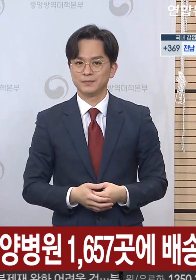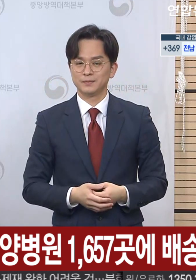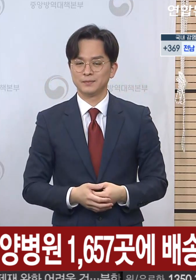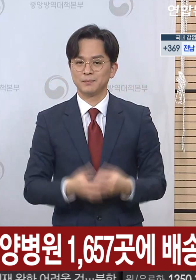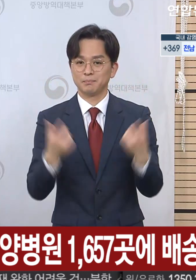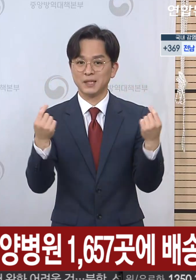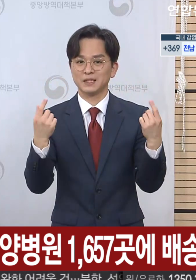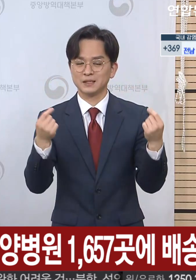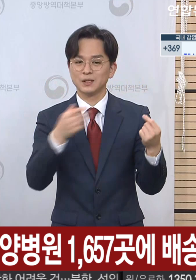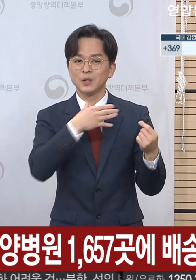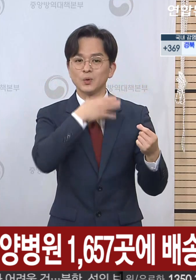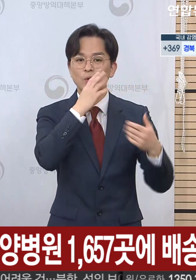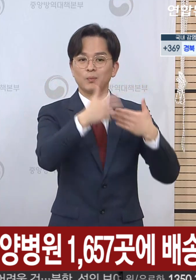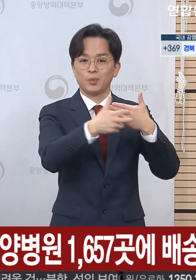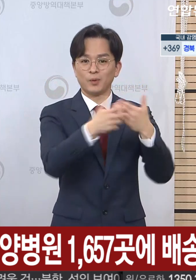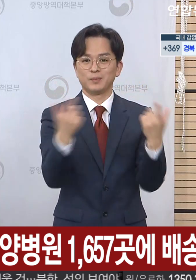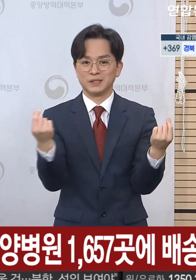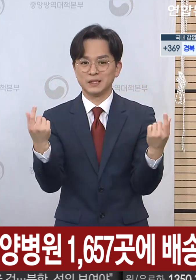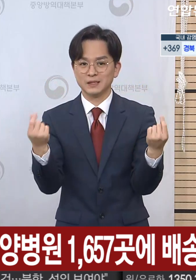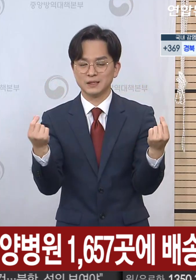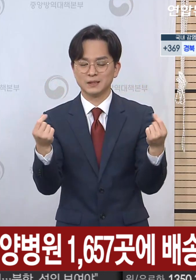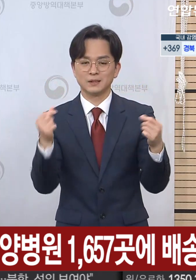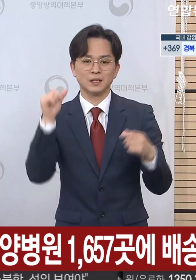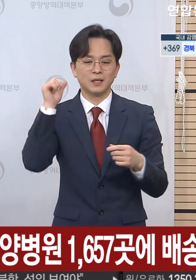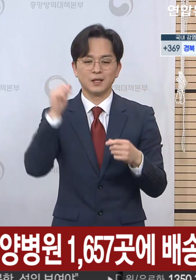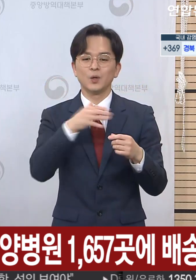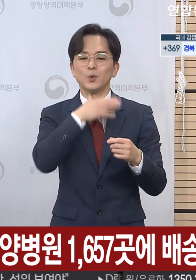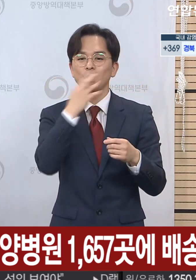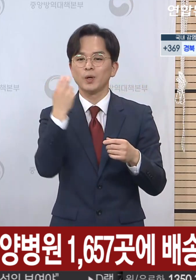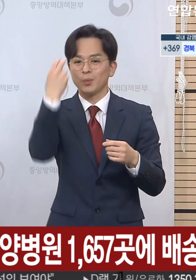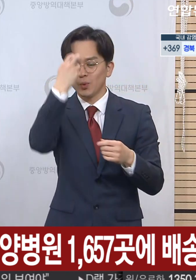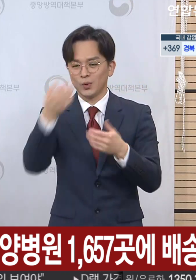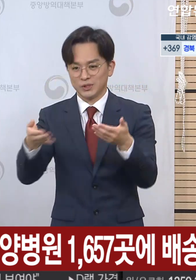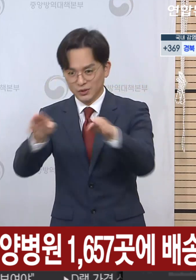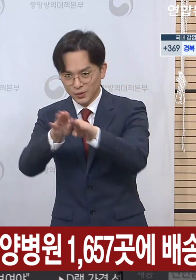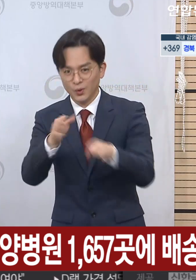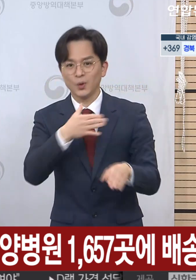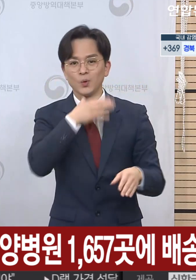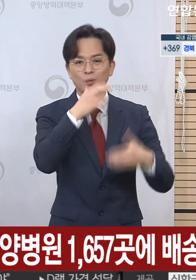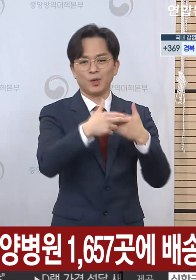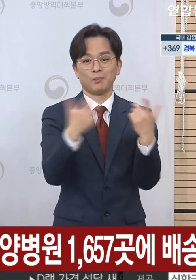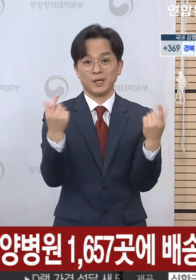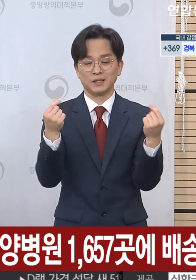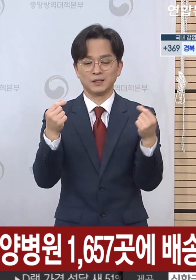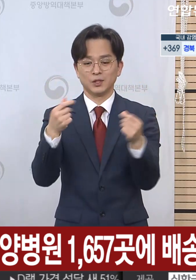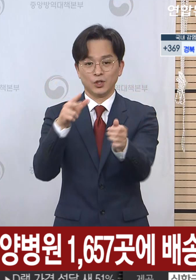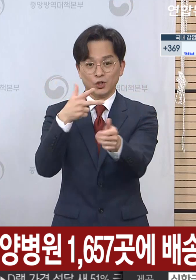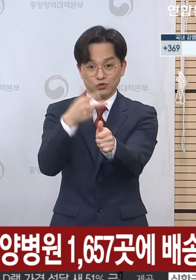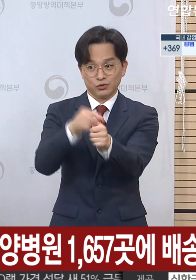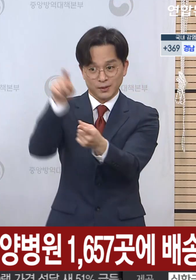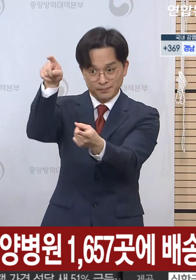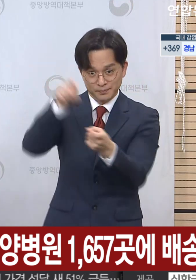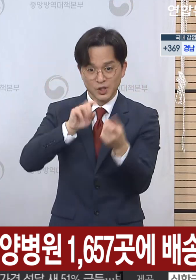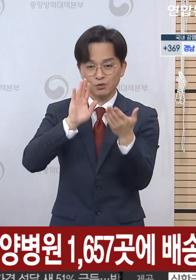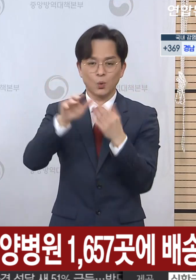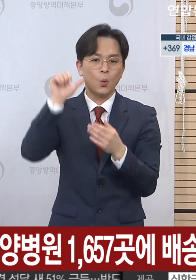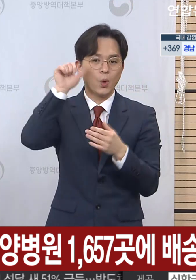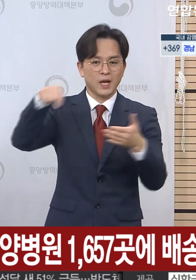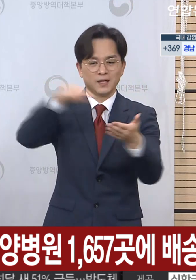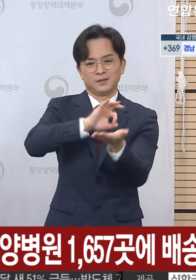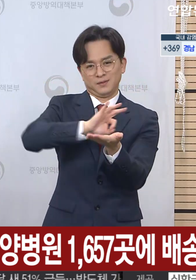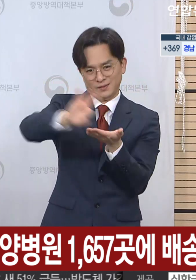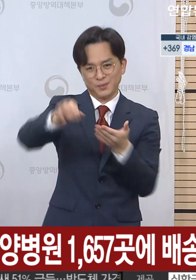요양병원도 자체의 접종 계획에 따라서 5일 내에 접종을 진행하게 됩니다. 코로나19 치료병원